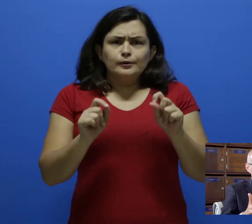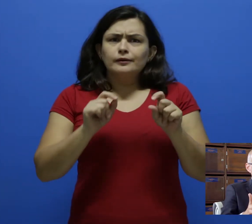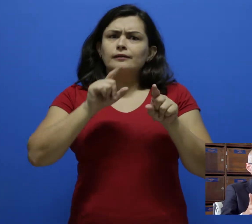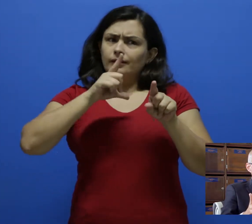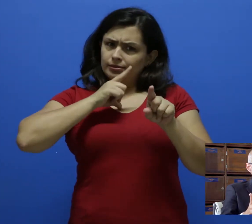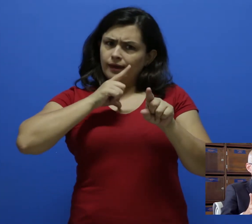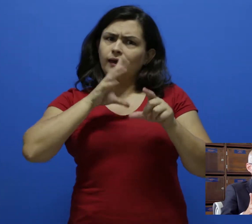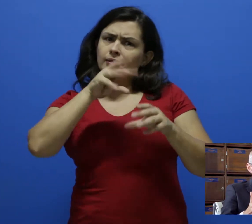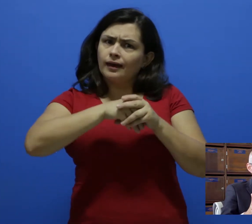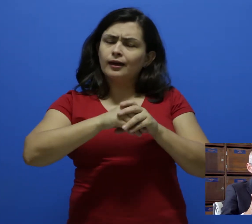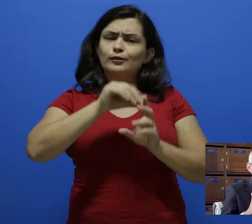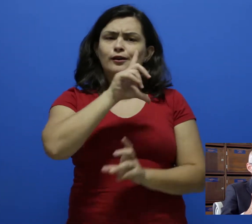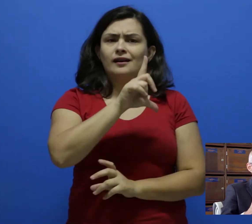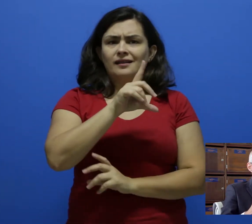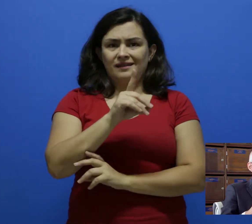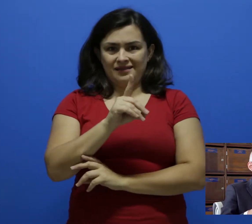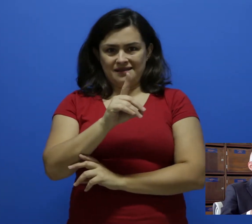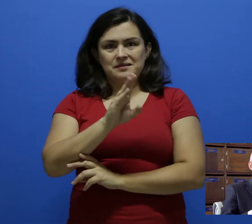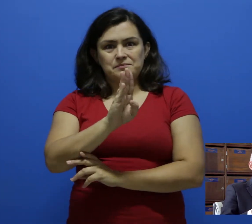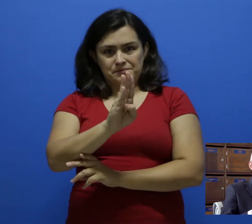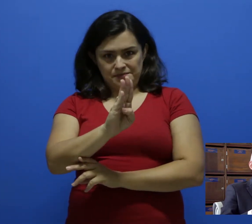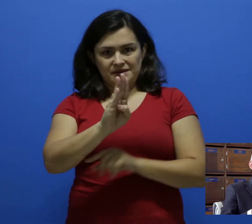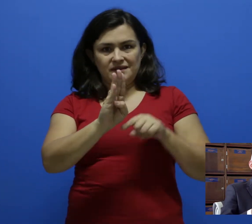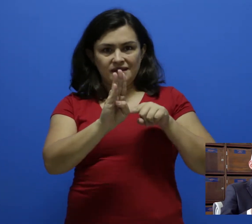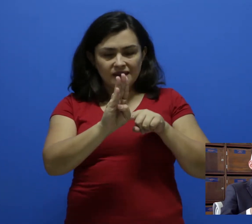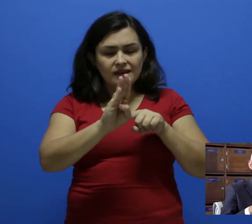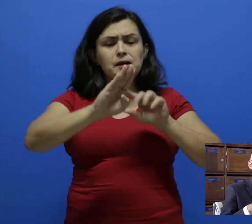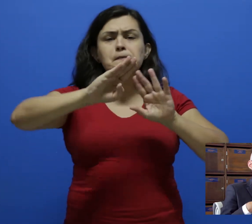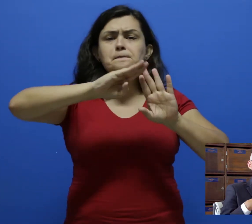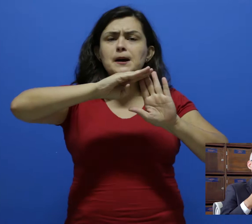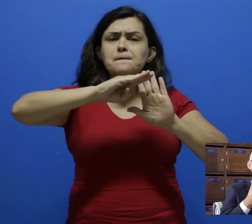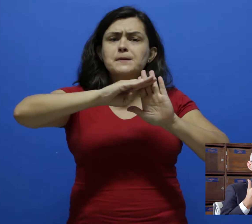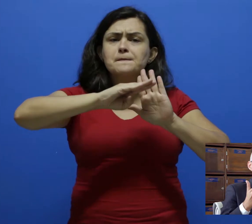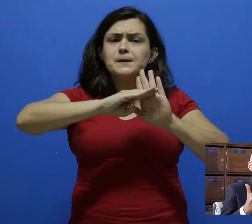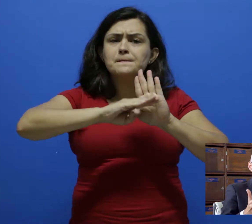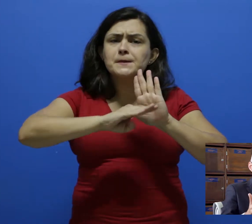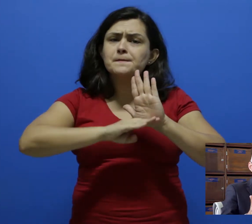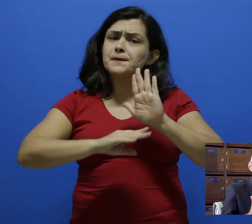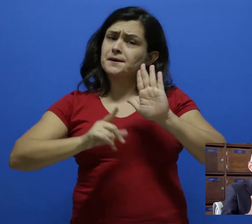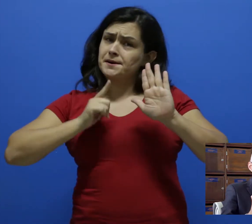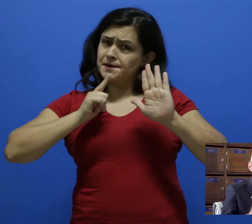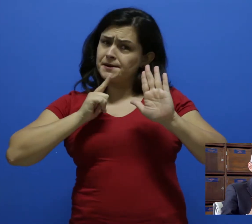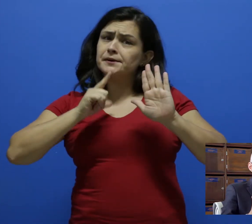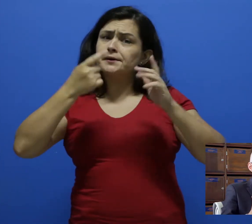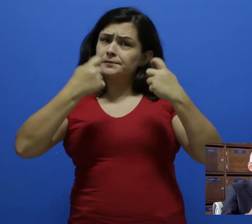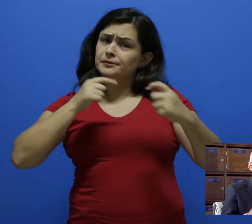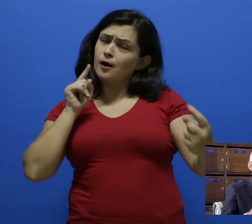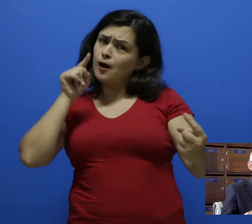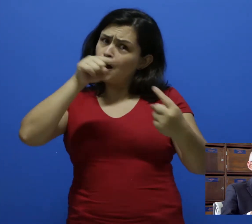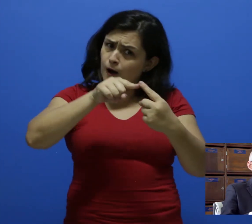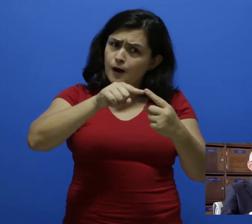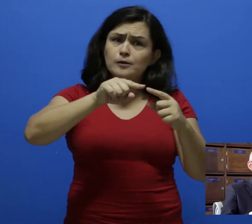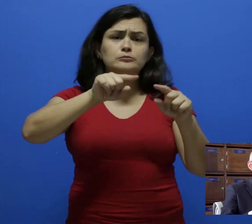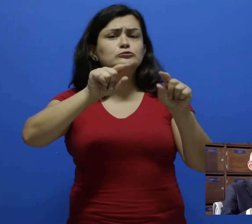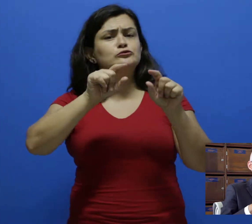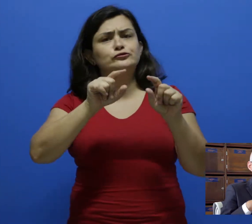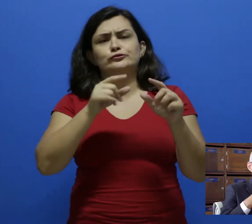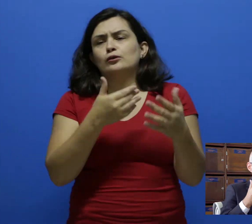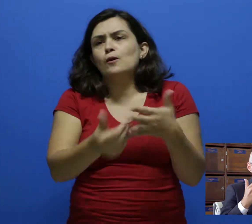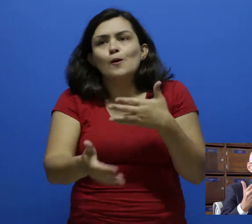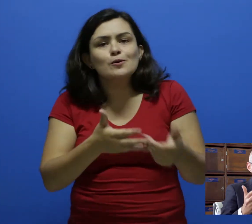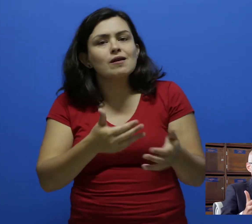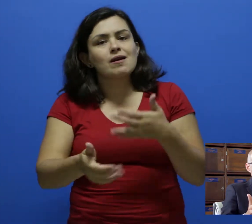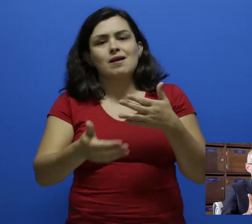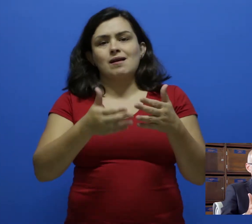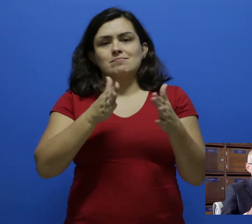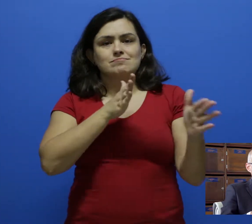Lei de Diretrizes e Bases da Educação a estabelecer também como princípios a serem alcançados em